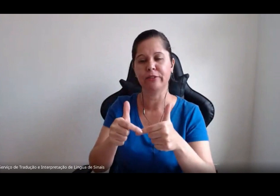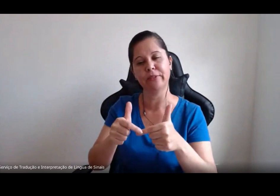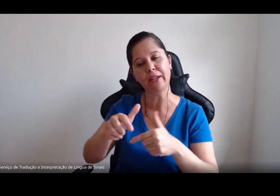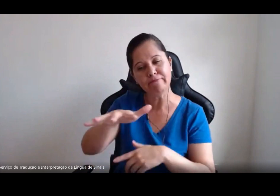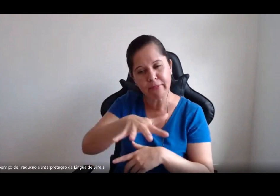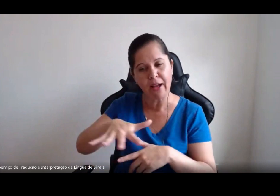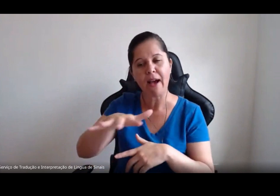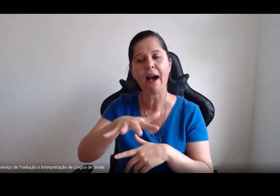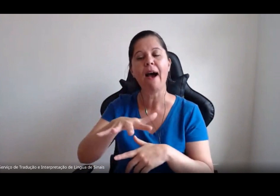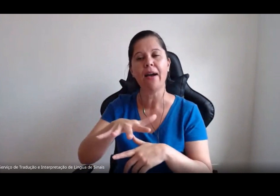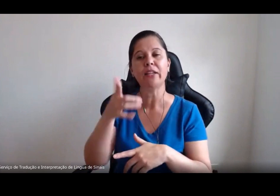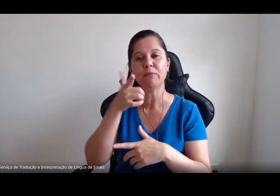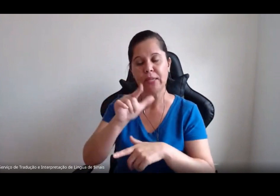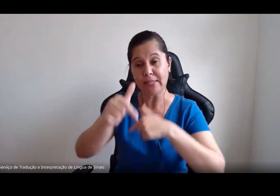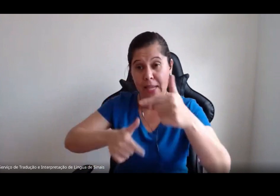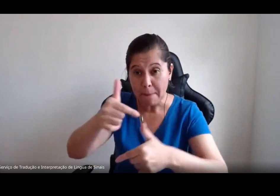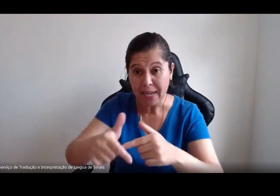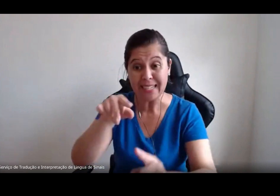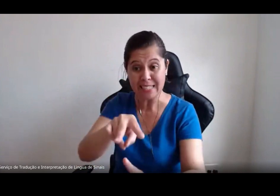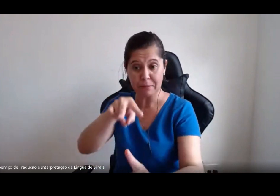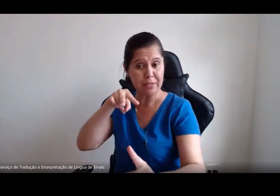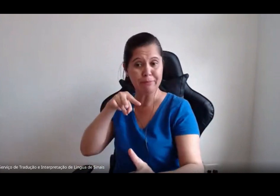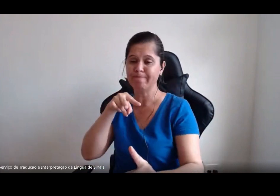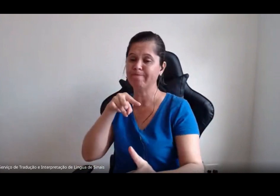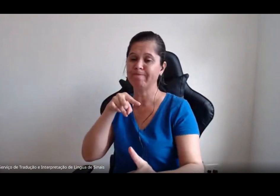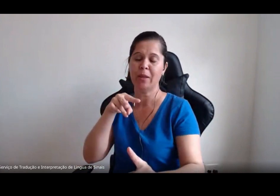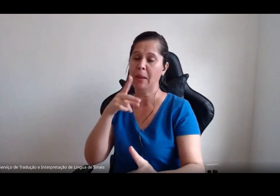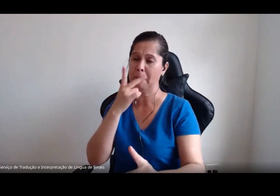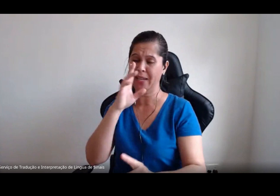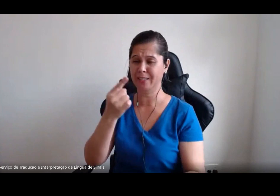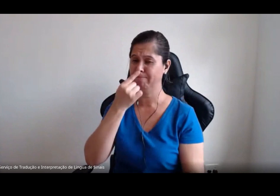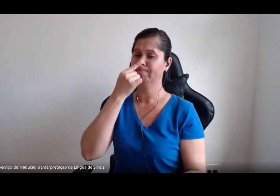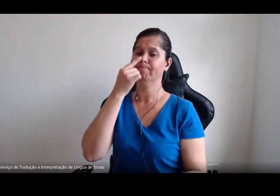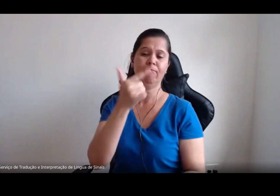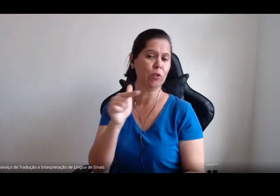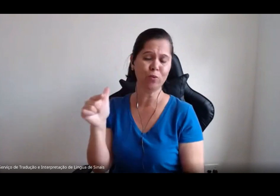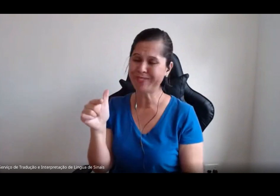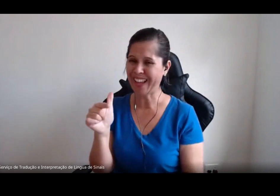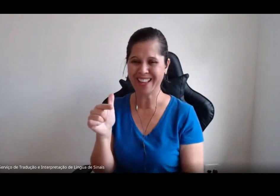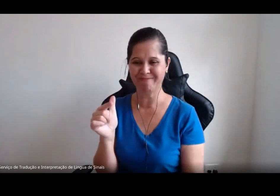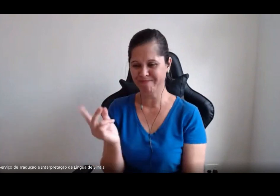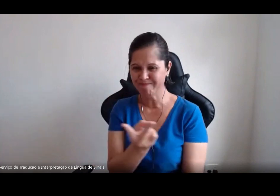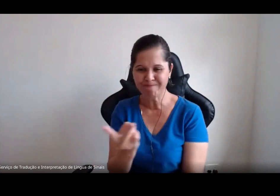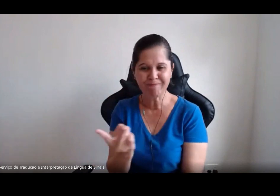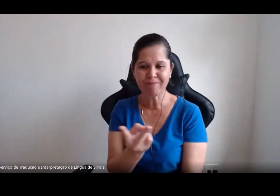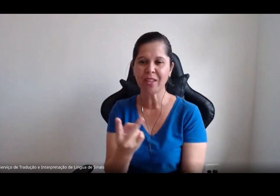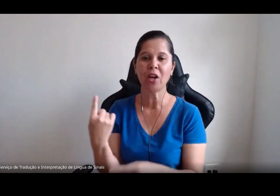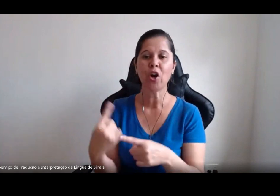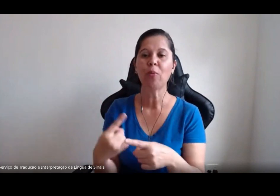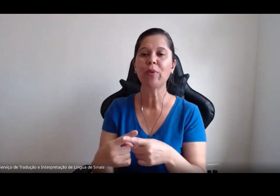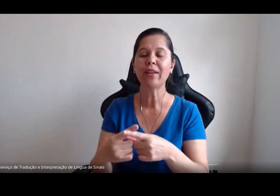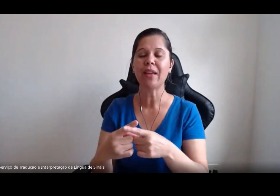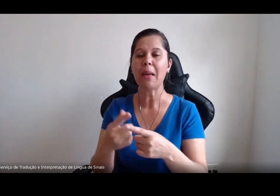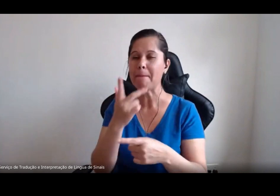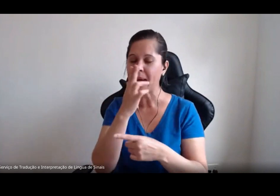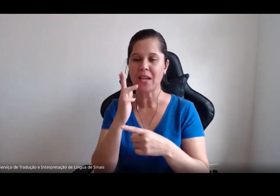políticas linguísticas ou trabalharem com essa perspectiva, não se identificavam e ainda não se identificam como tal, por uma falta